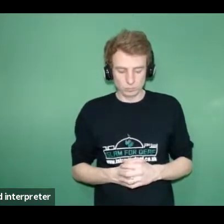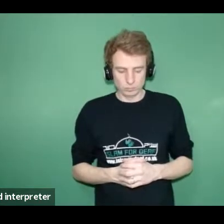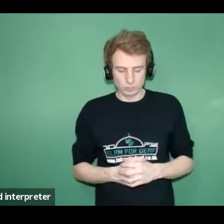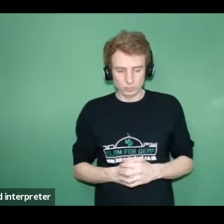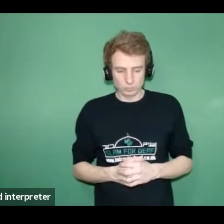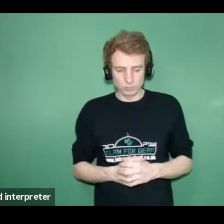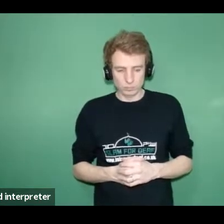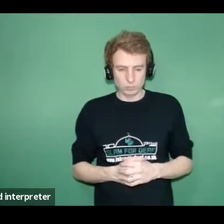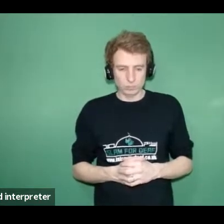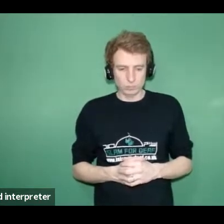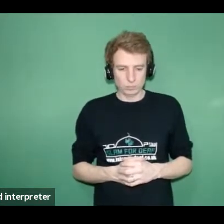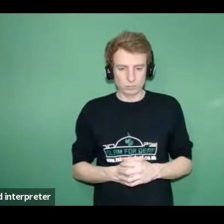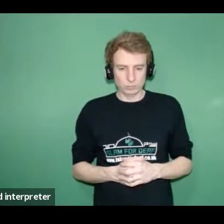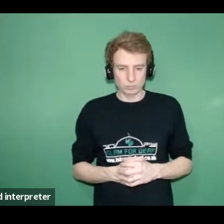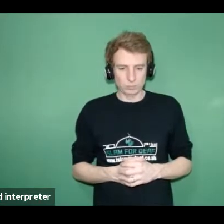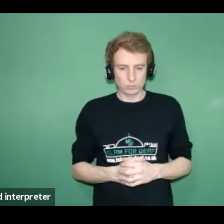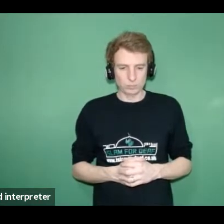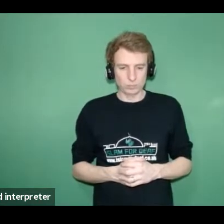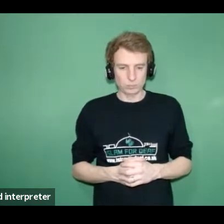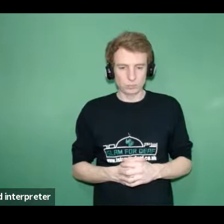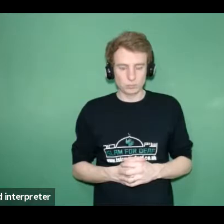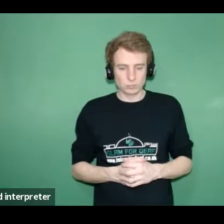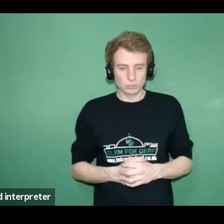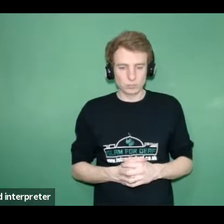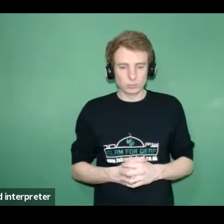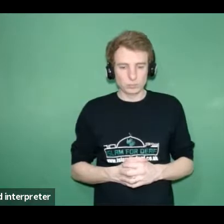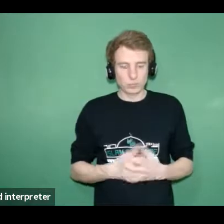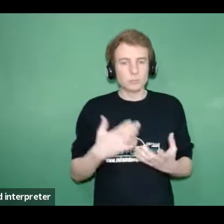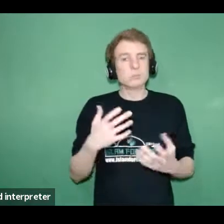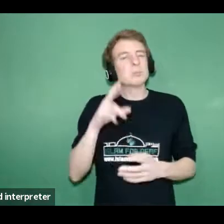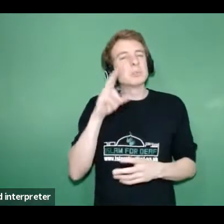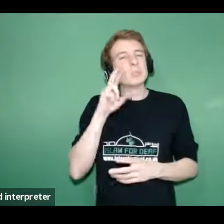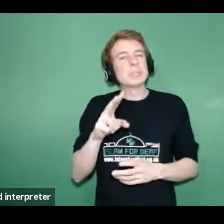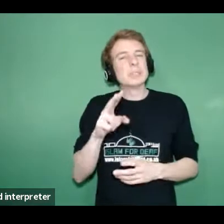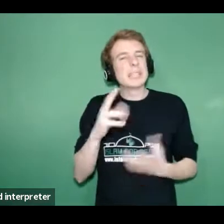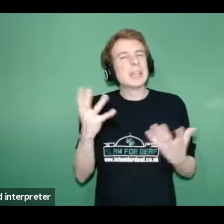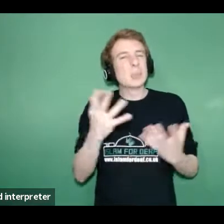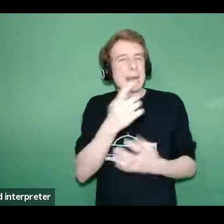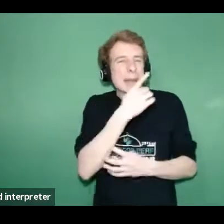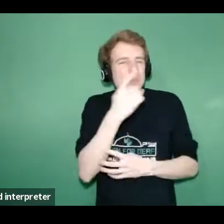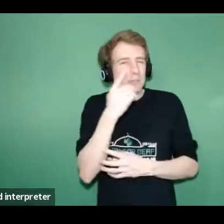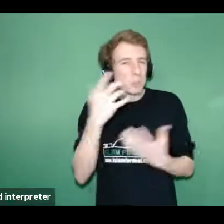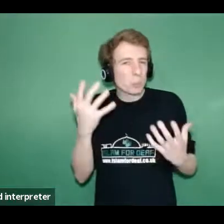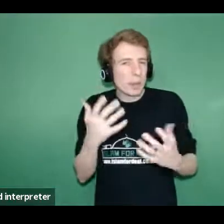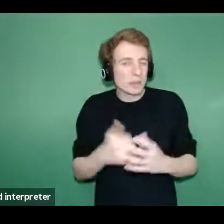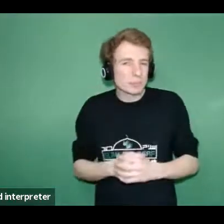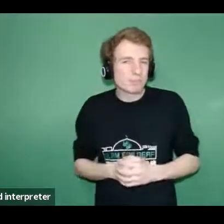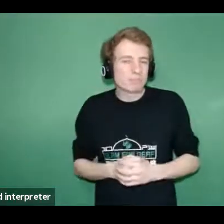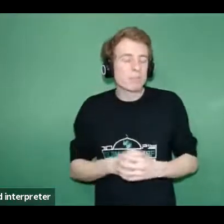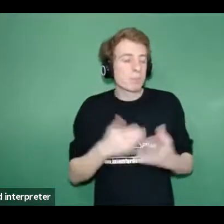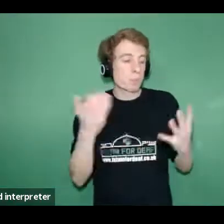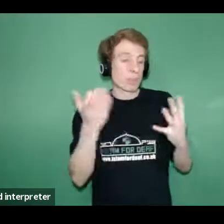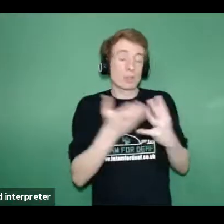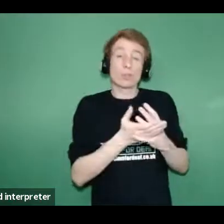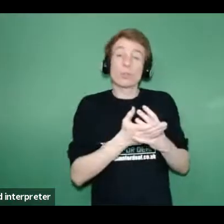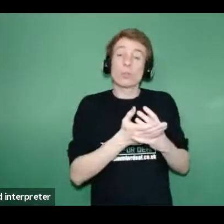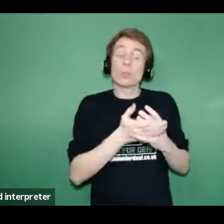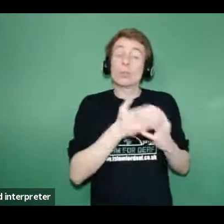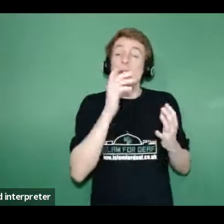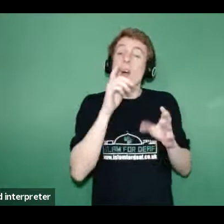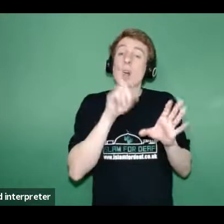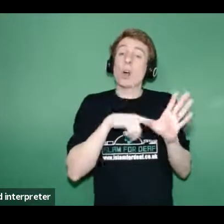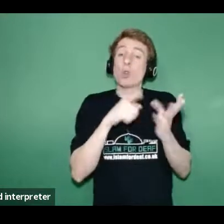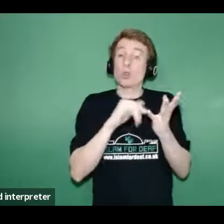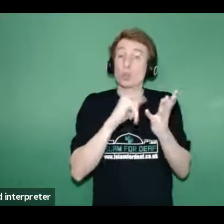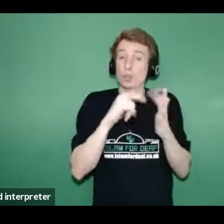And we can see this from the verse in the chapter about Joseph, the chapter Surah Yusuf, where Allah the Most High says